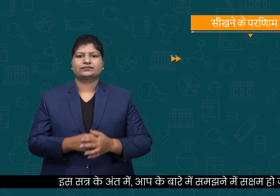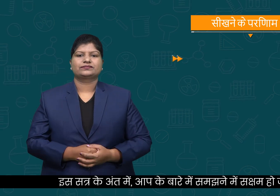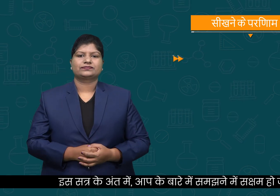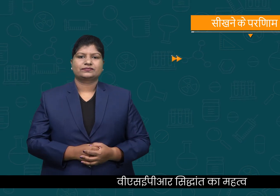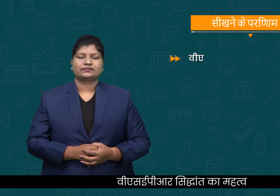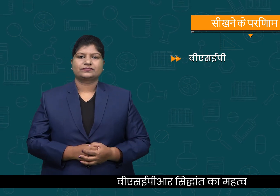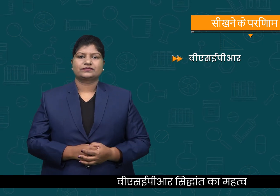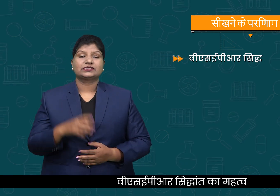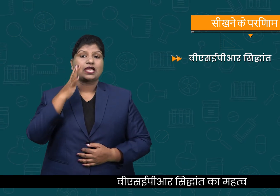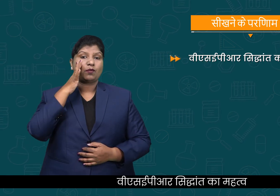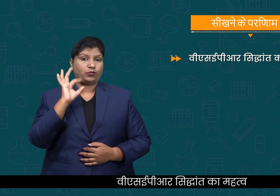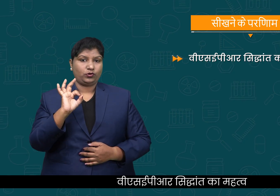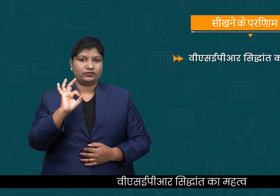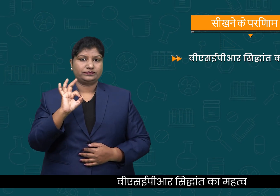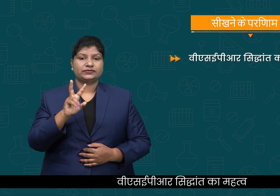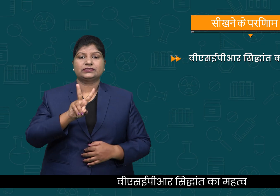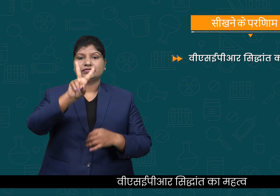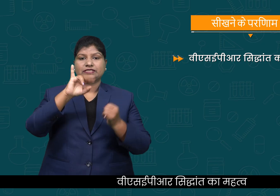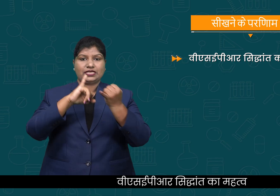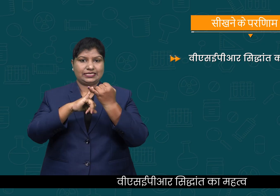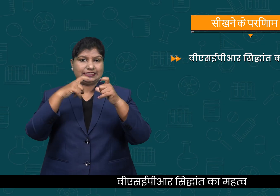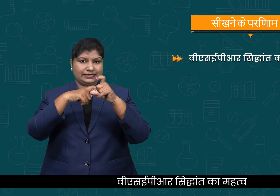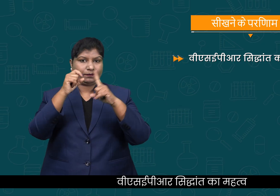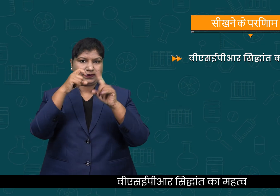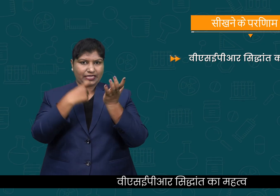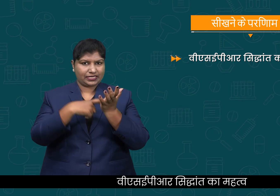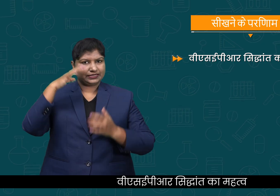जाएंगे। VSPR सिद्धांत का महत्व,